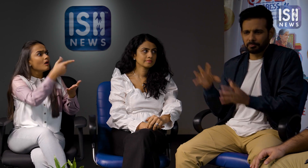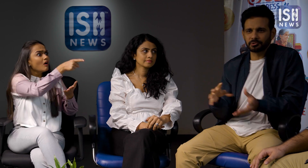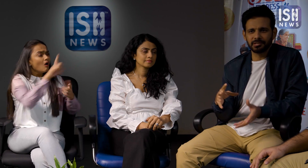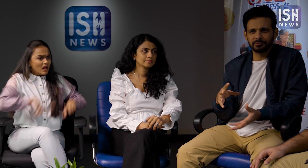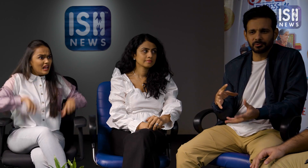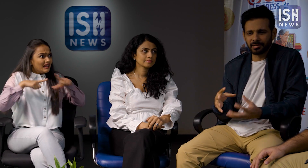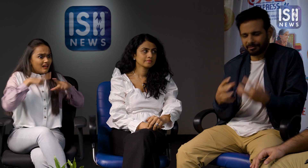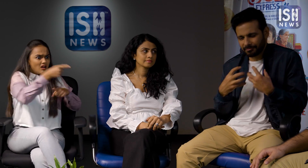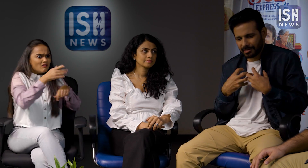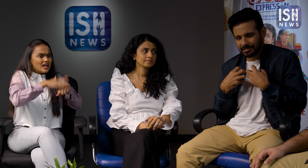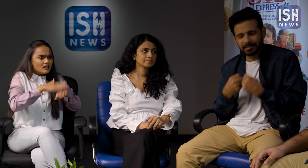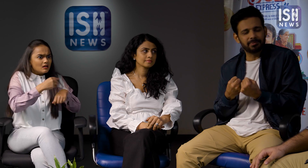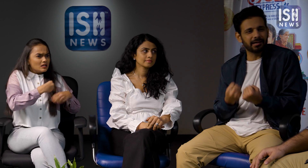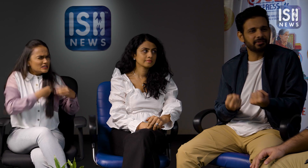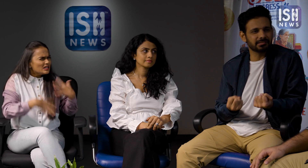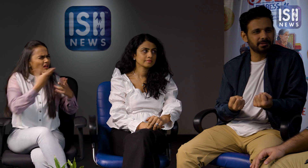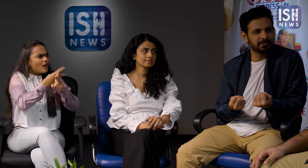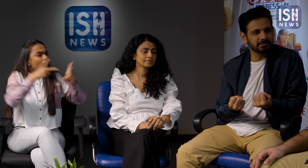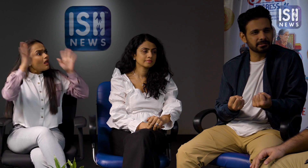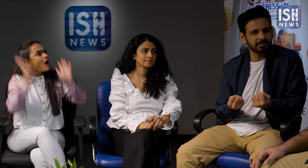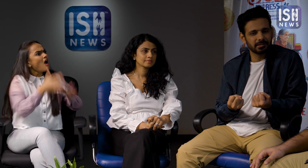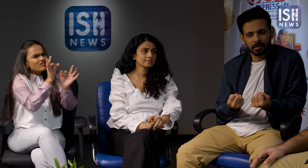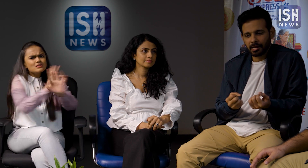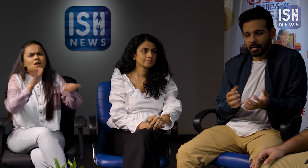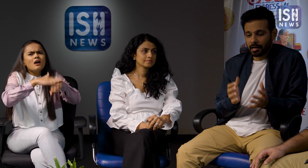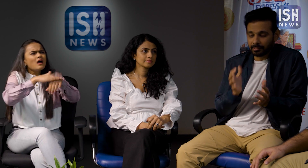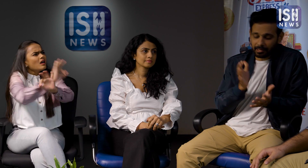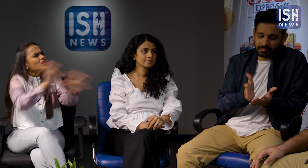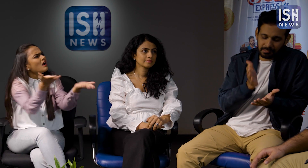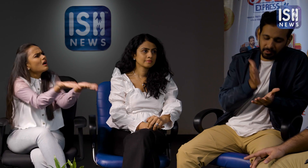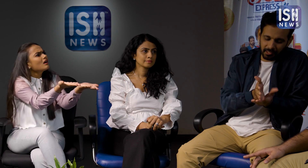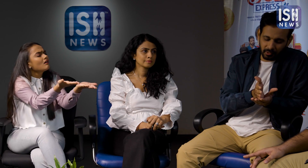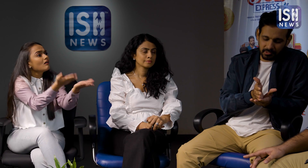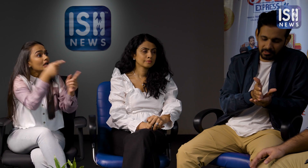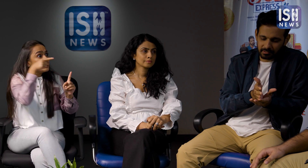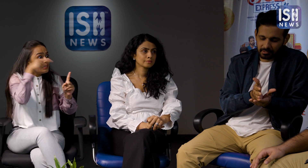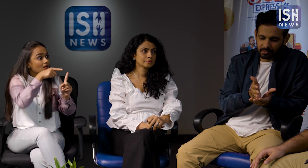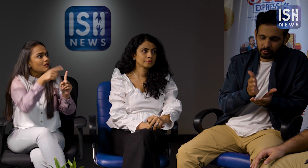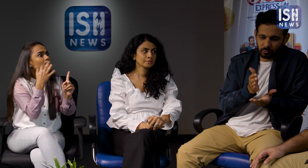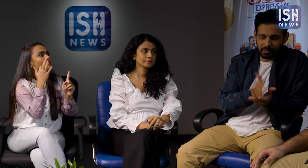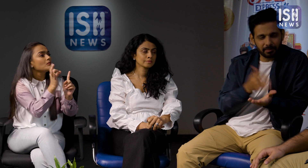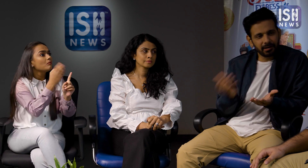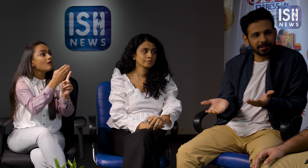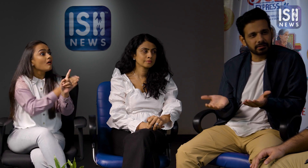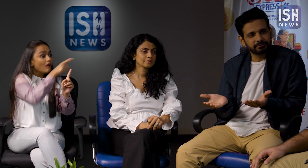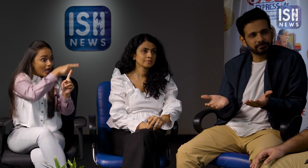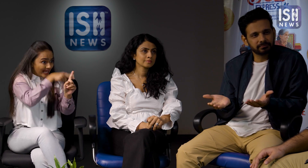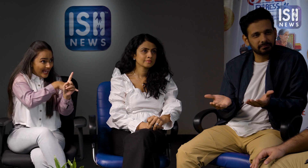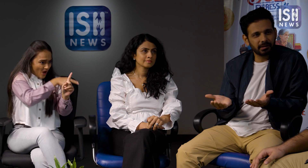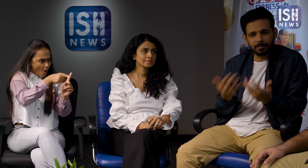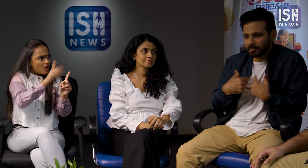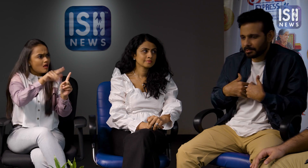the world puts them through, they have very deep life experiences, and that is a prerequisite to become an